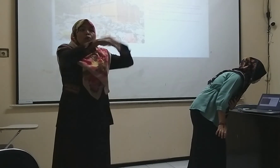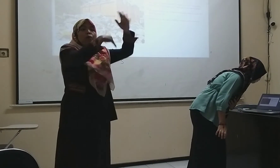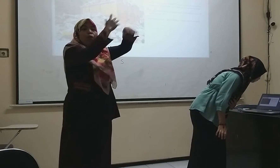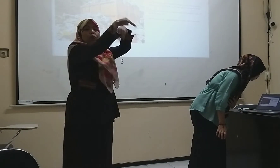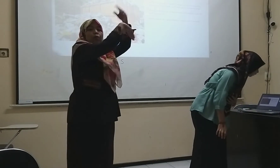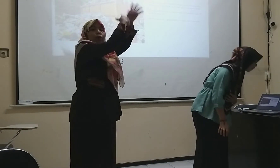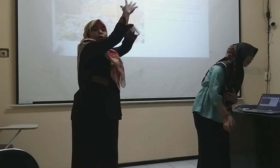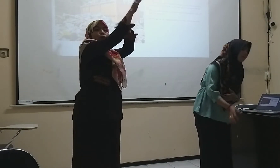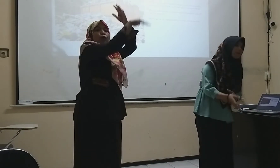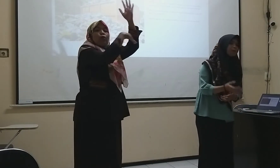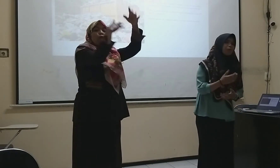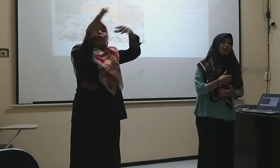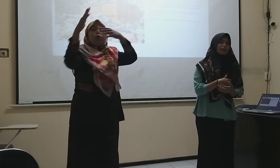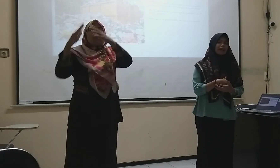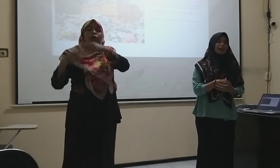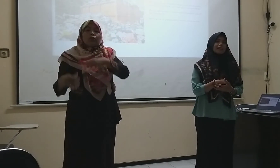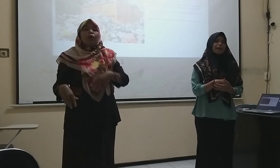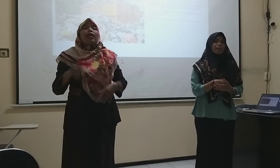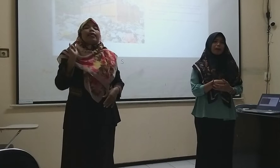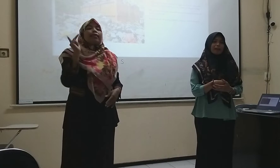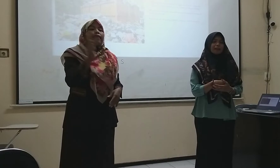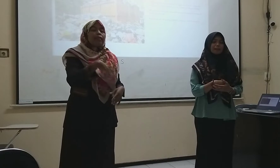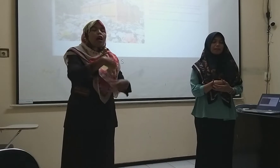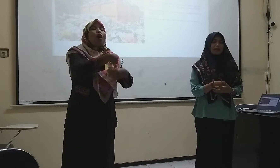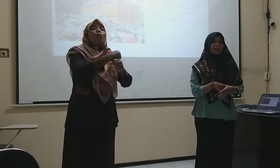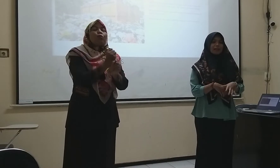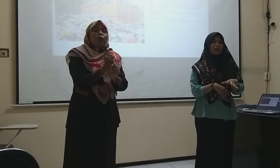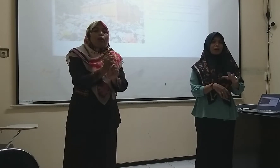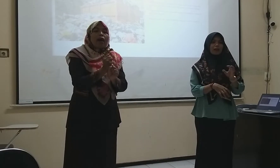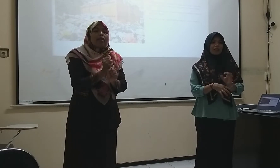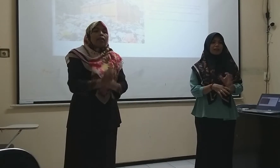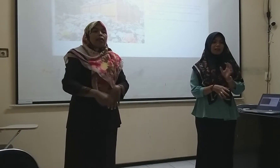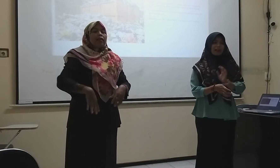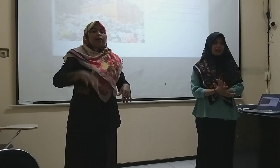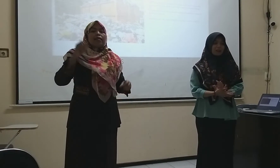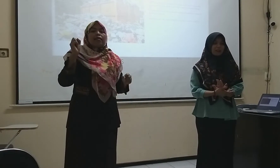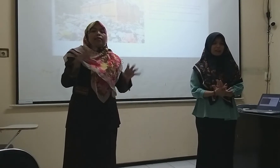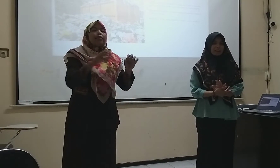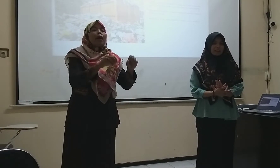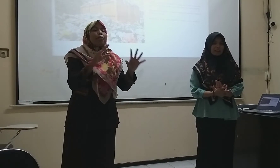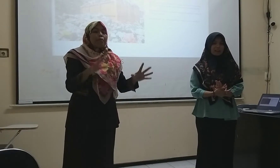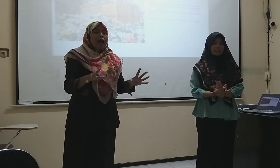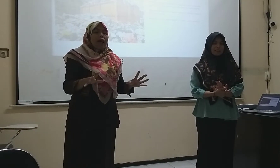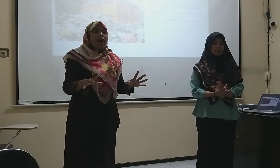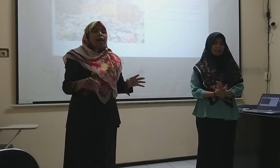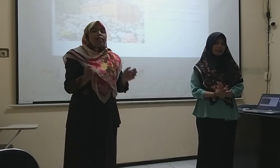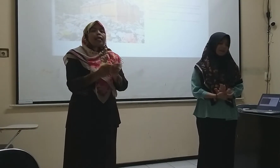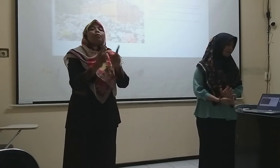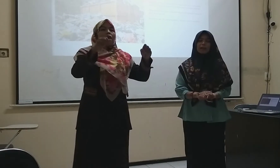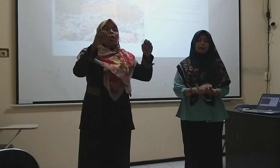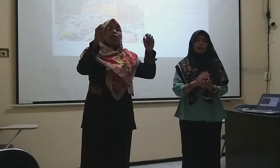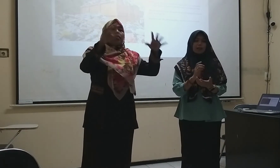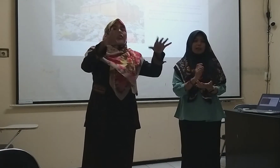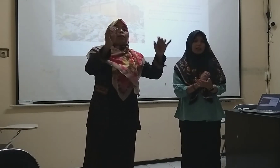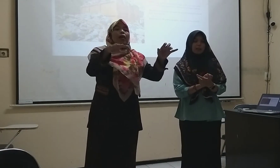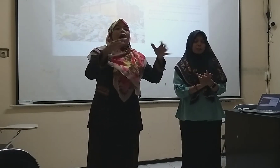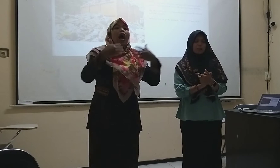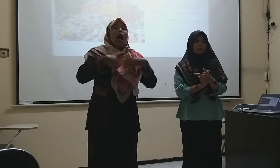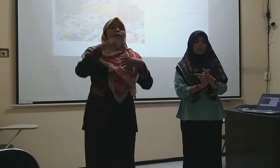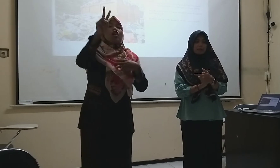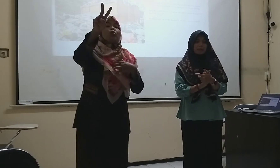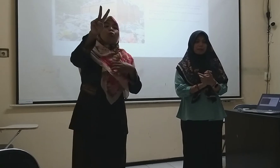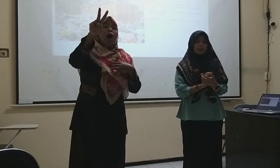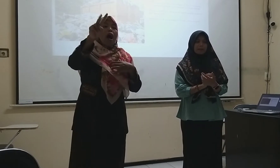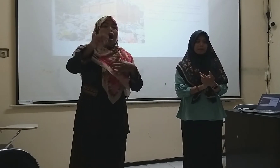cara membuat sampah yang terpisah antara organik dan anorganik. Ya, ini ada